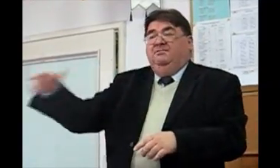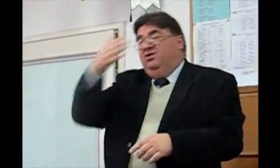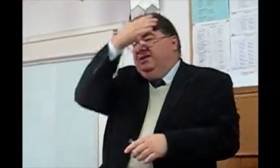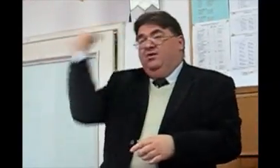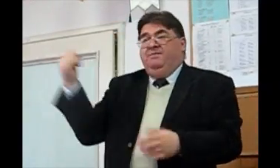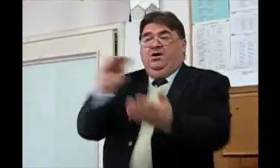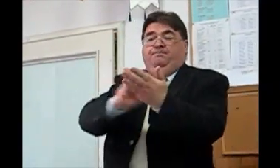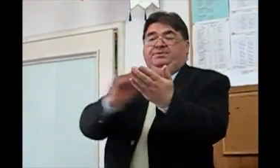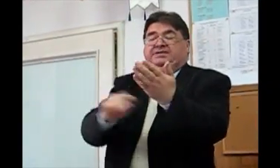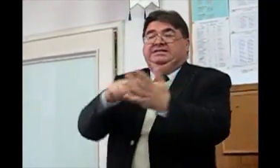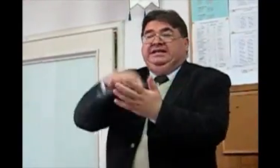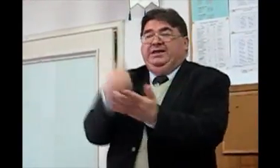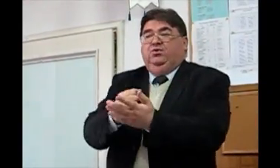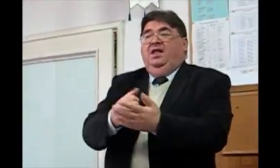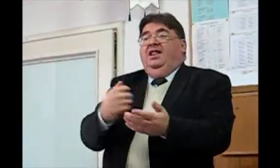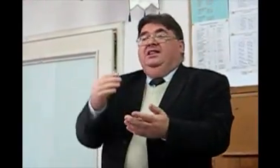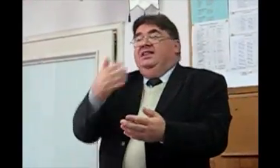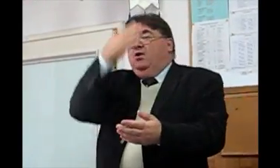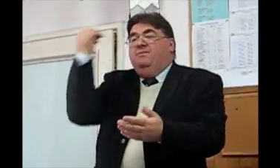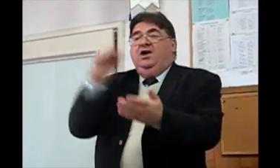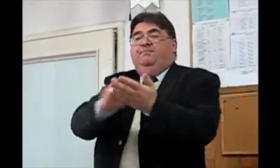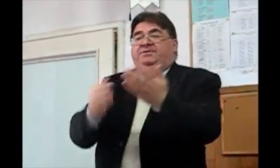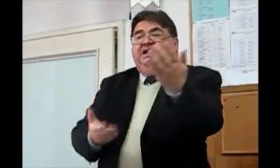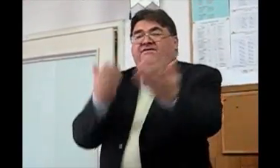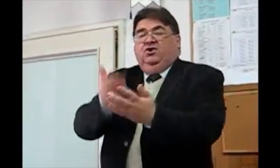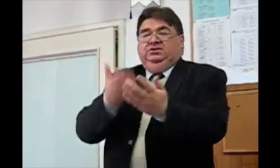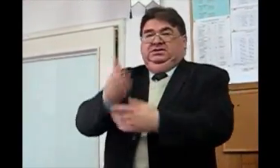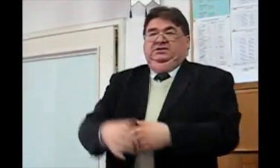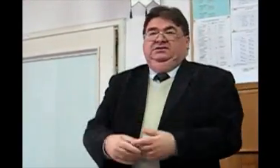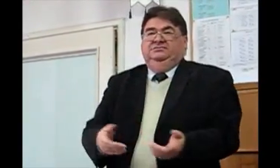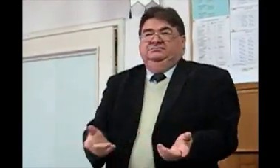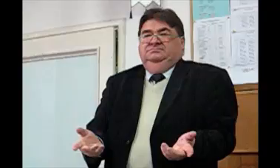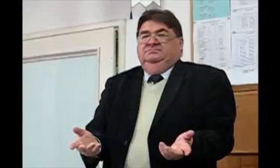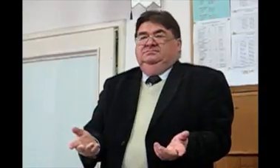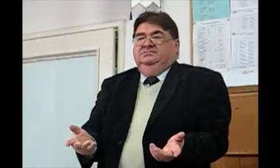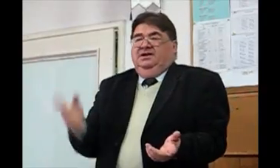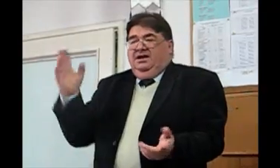nie umiał pytać tatu, nie umiał pytać nocy.